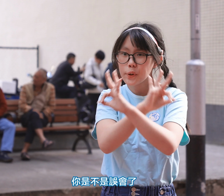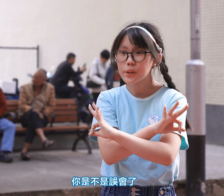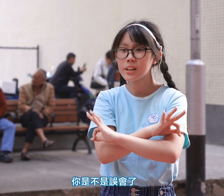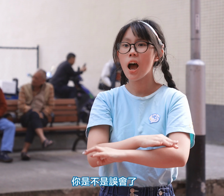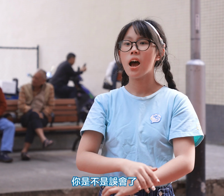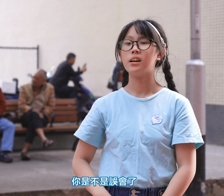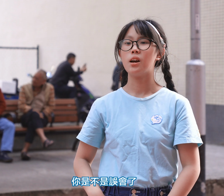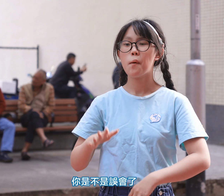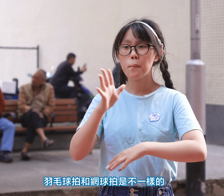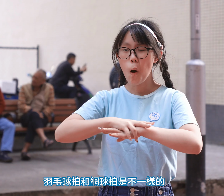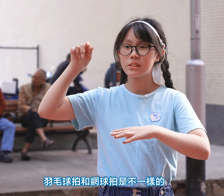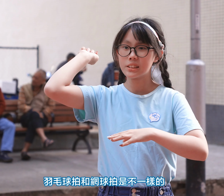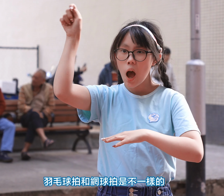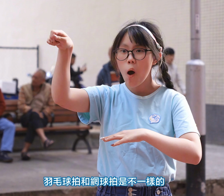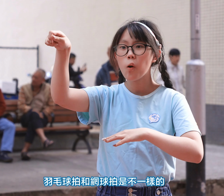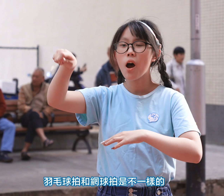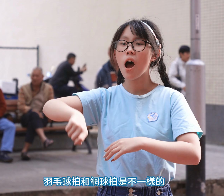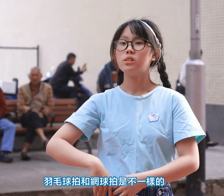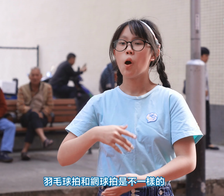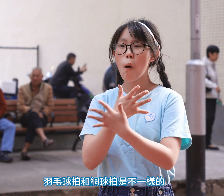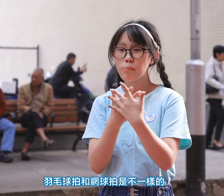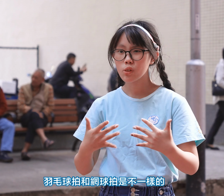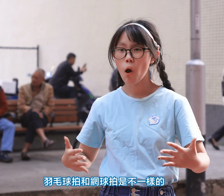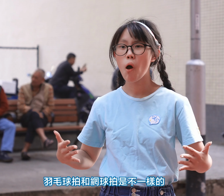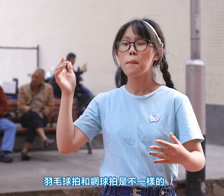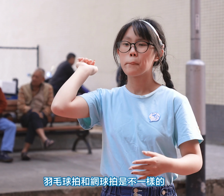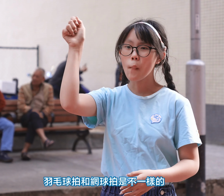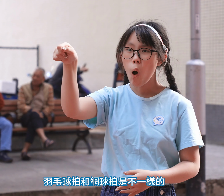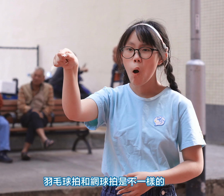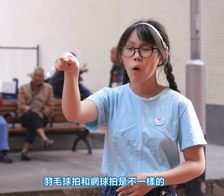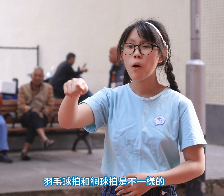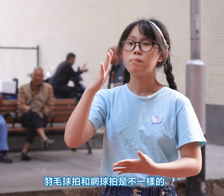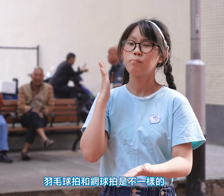啊？羽毛球拍同網球拍係唔同㗎喎。